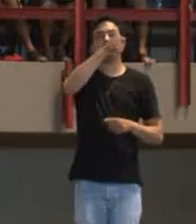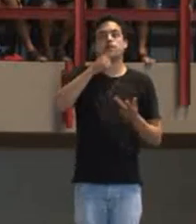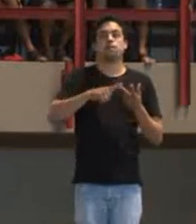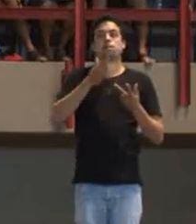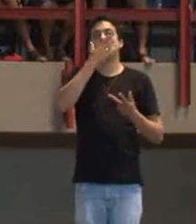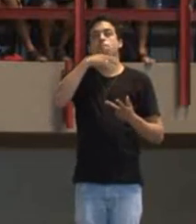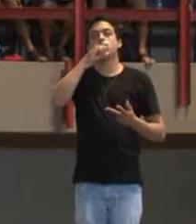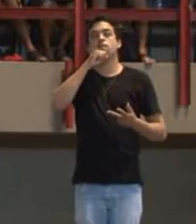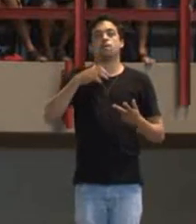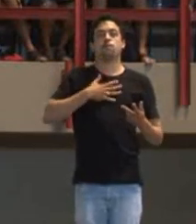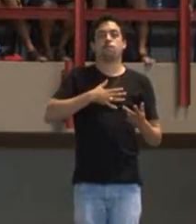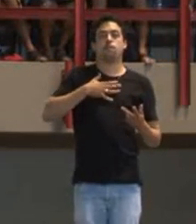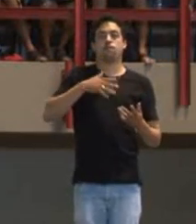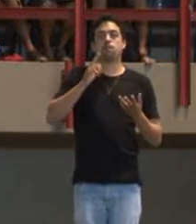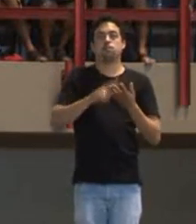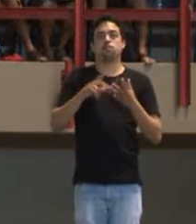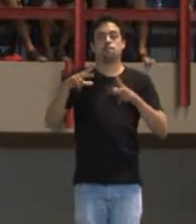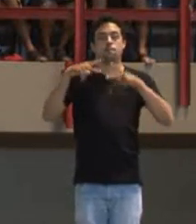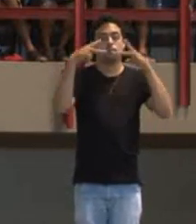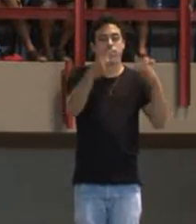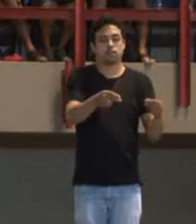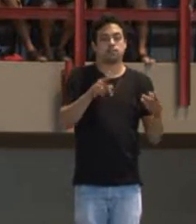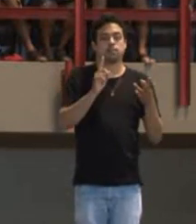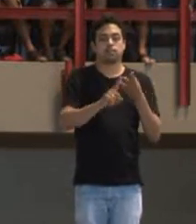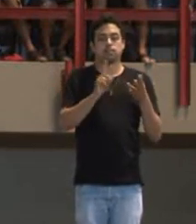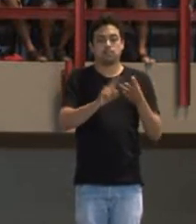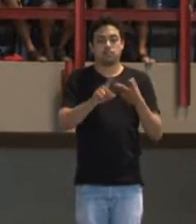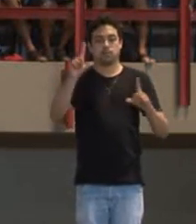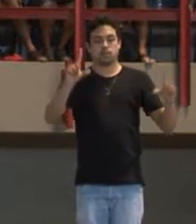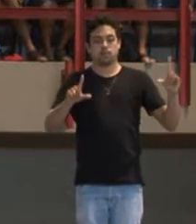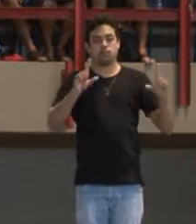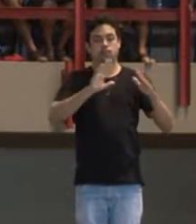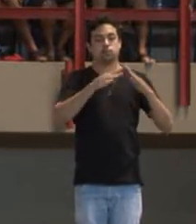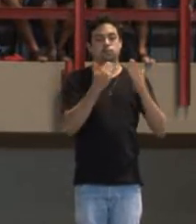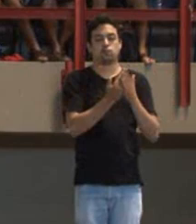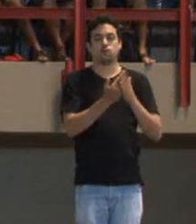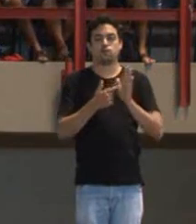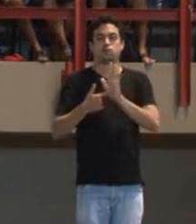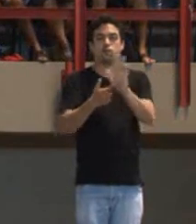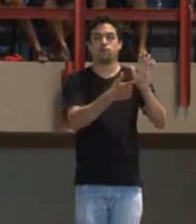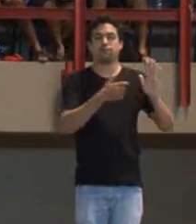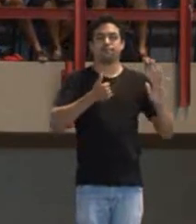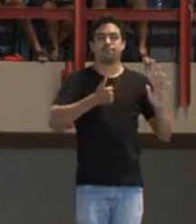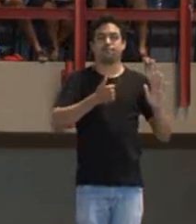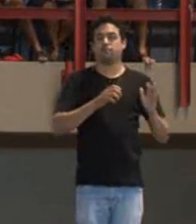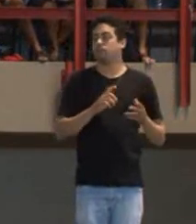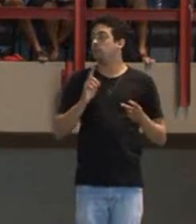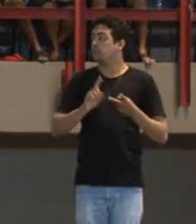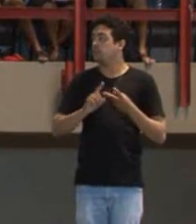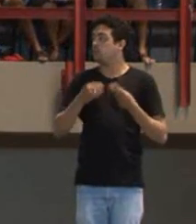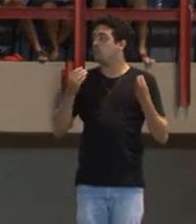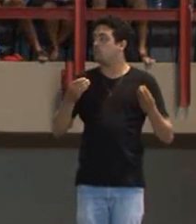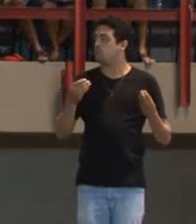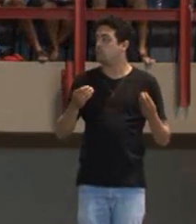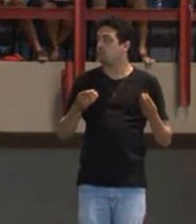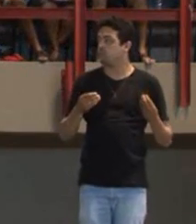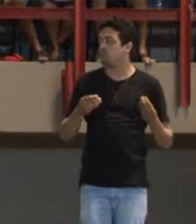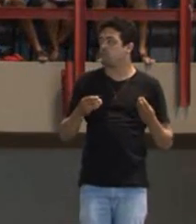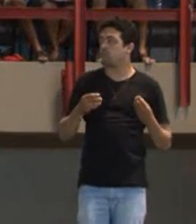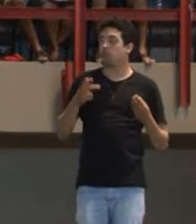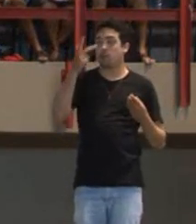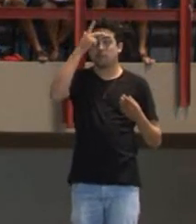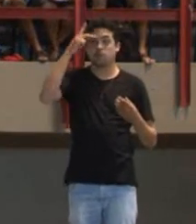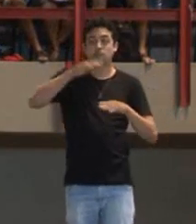pai dele vai ficar contente, ele vai ganhar presente e ainda aparece na propaganda do colégio assim, ó. Aí eu discordei. O cara